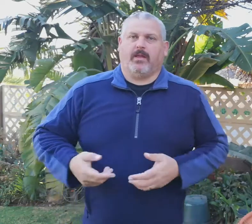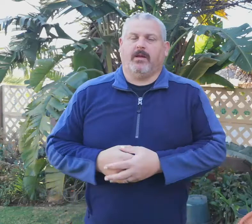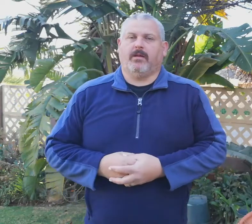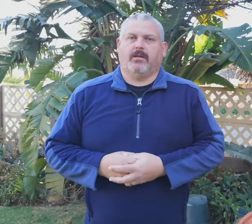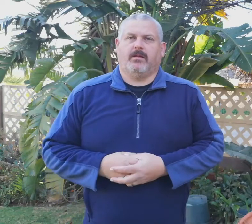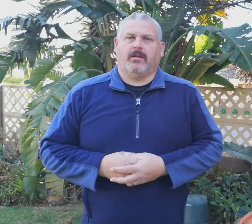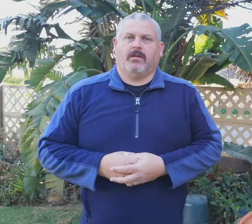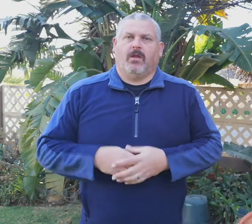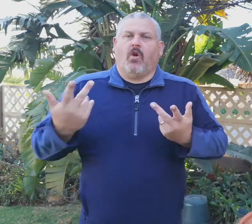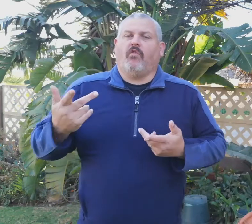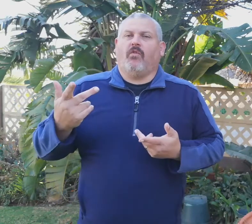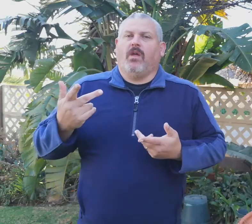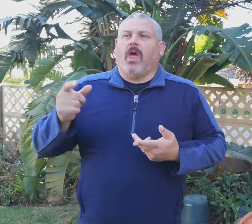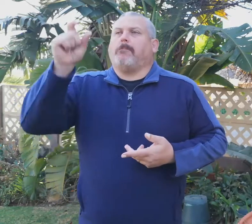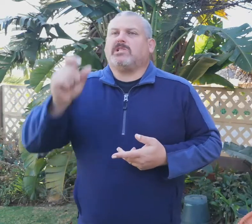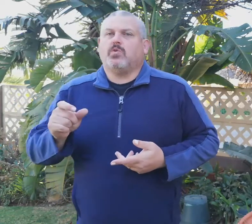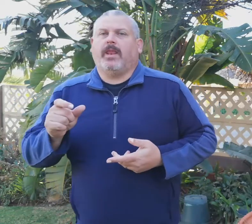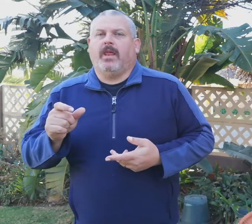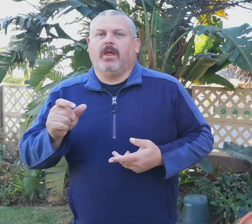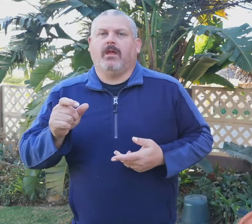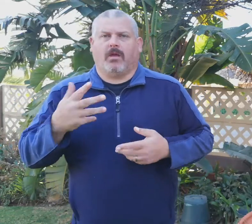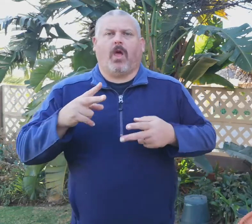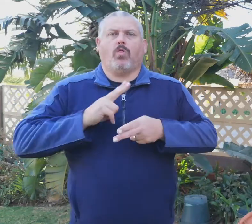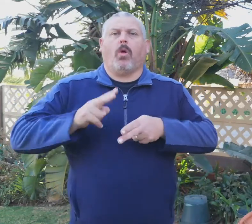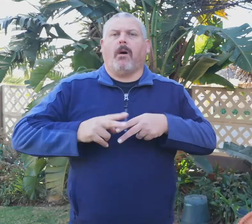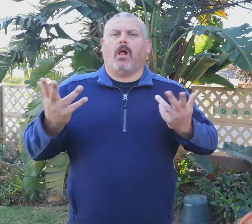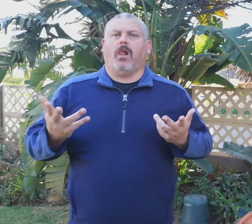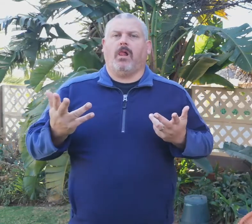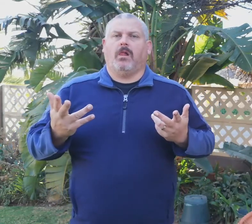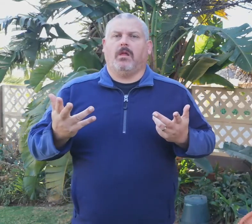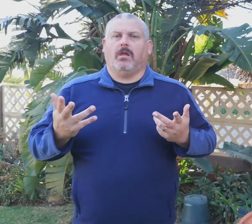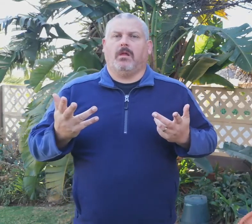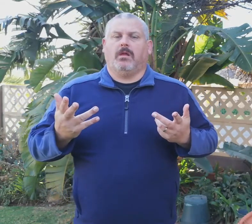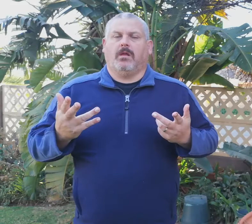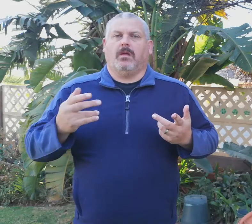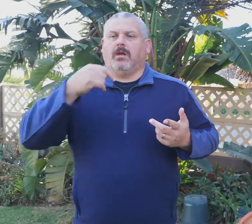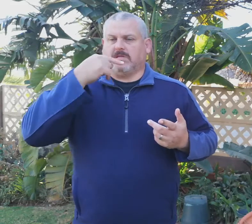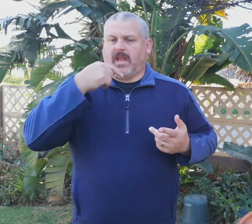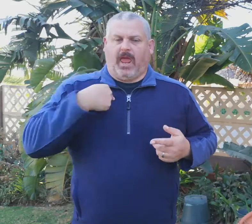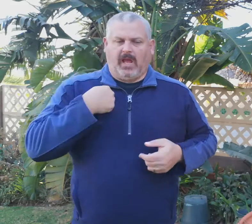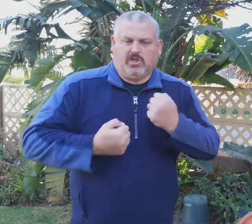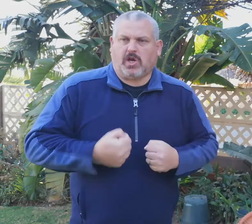wat, of, een persoon, normaal, sê, ek